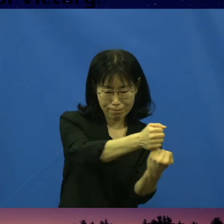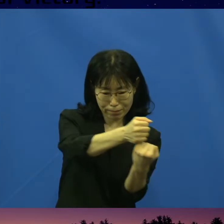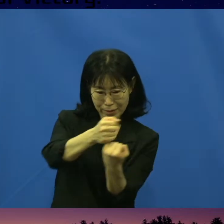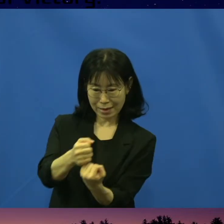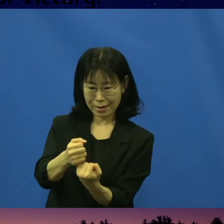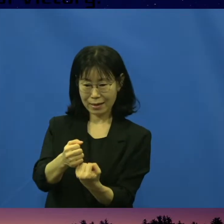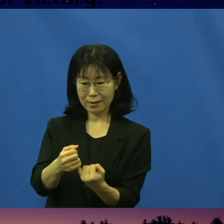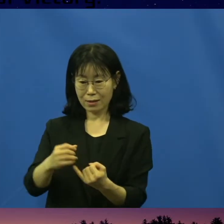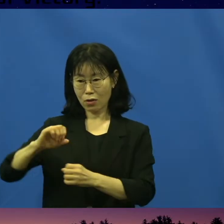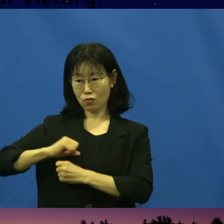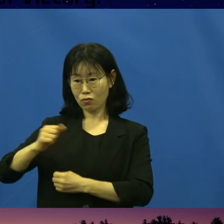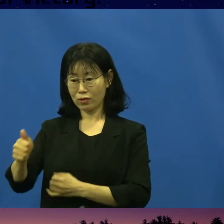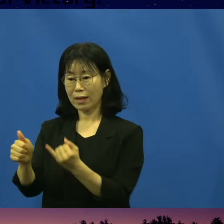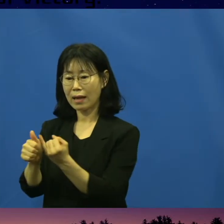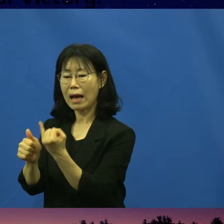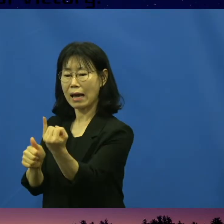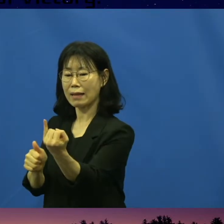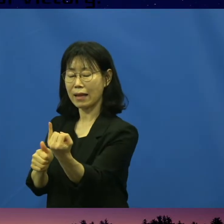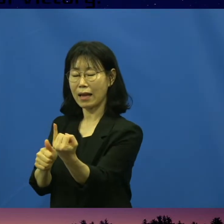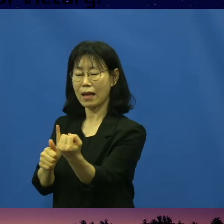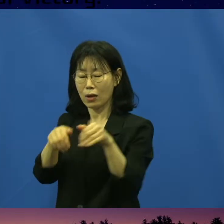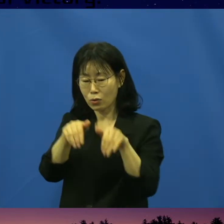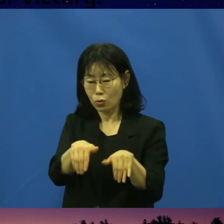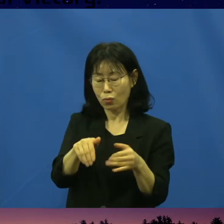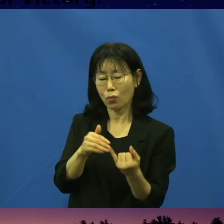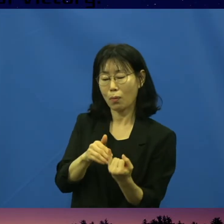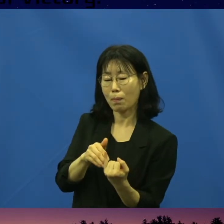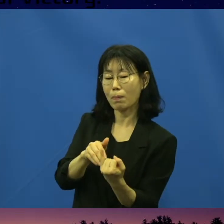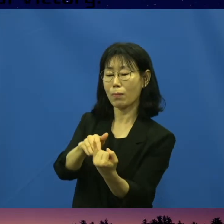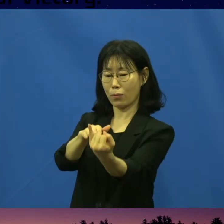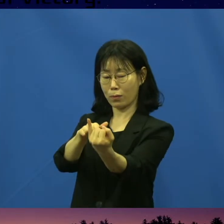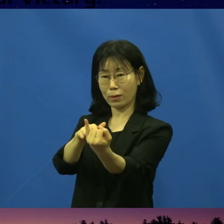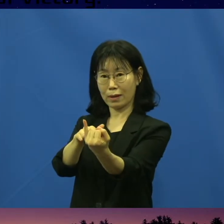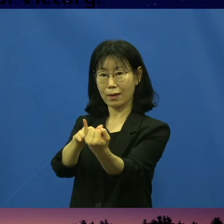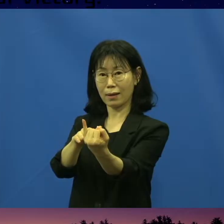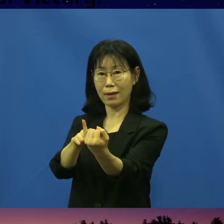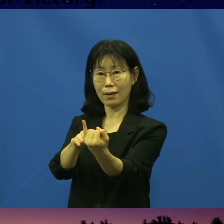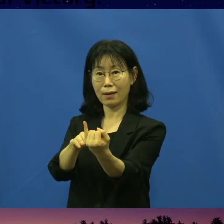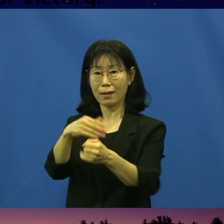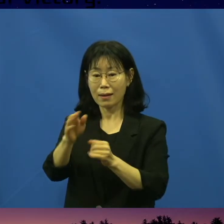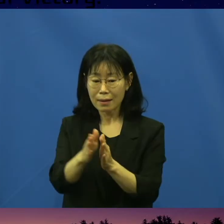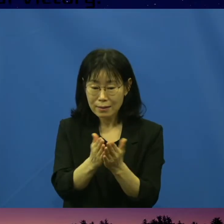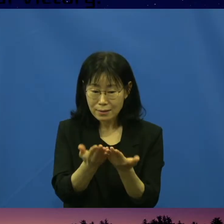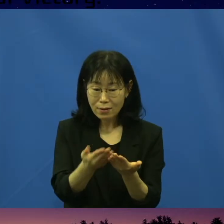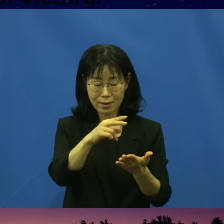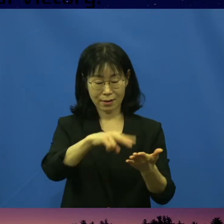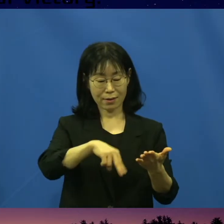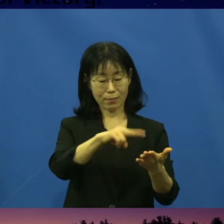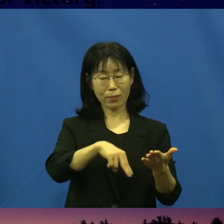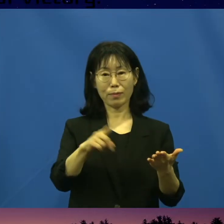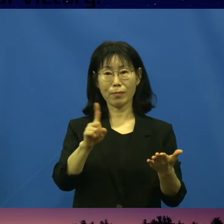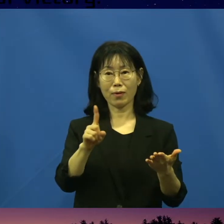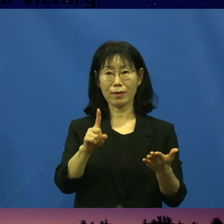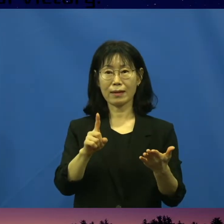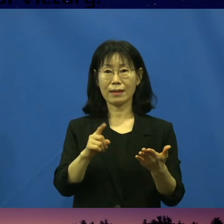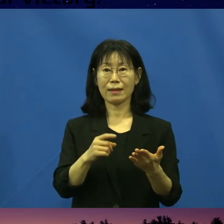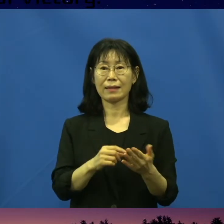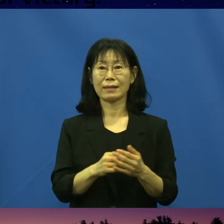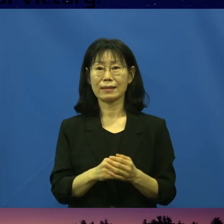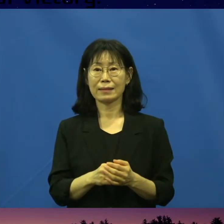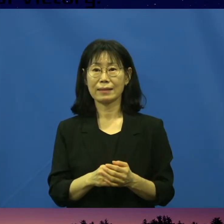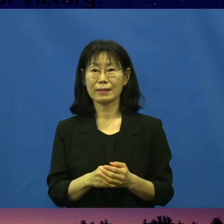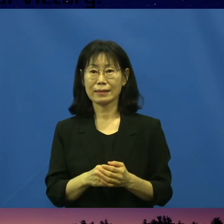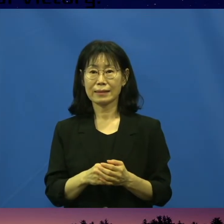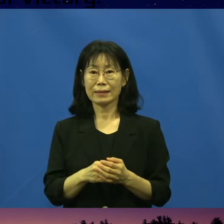나만의 아내의 수종을 들고 여종. 자, 성경에서 이 부분은 뭐예요? 캄캄한 이